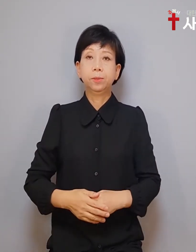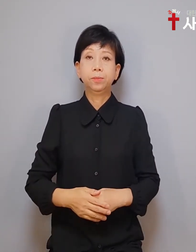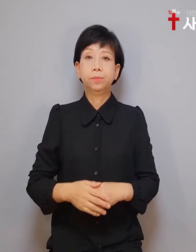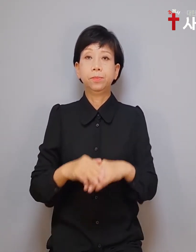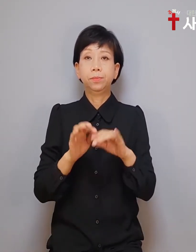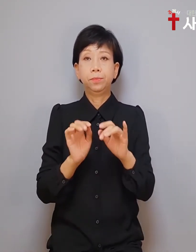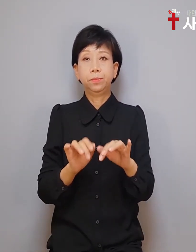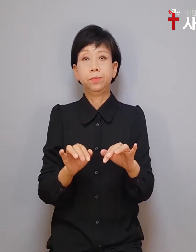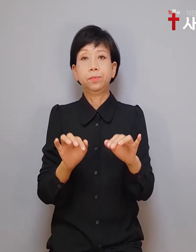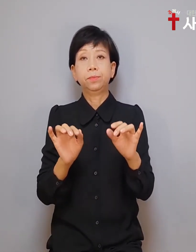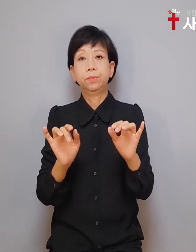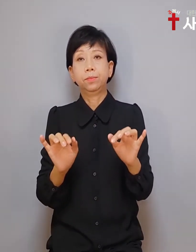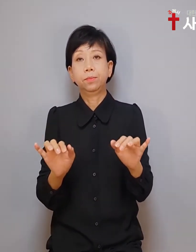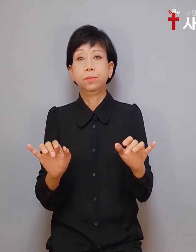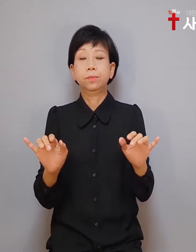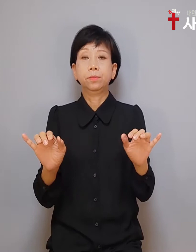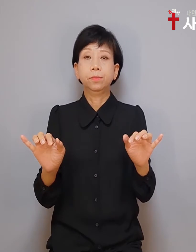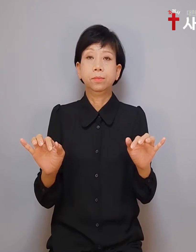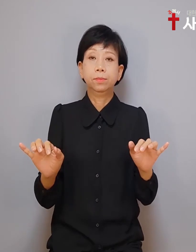주께 감사드리세.